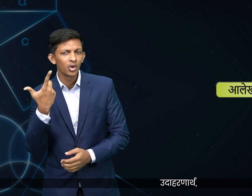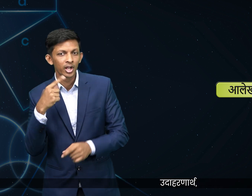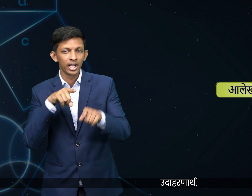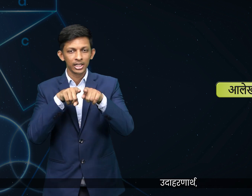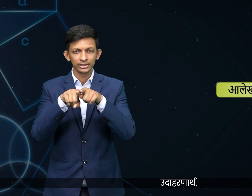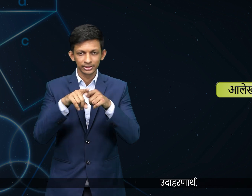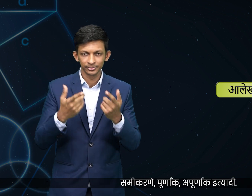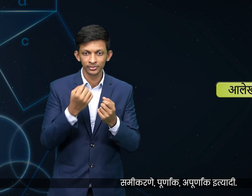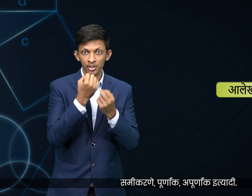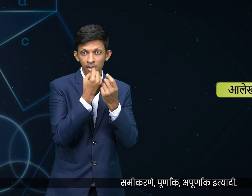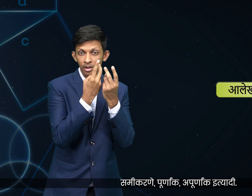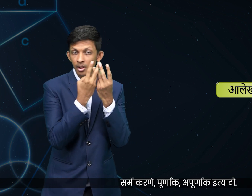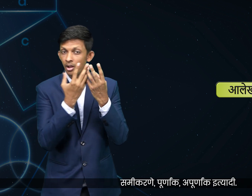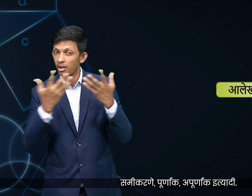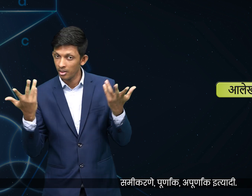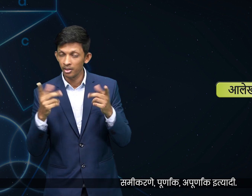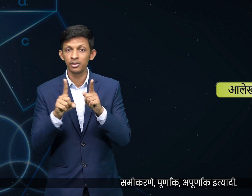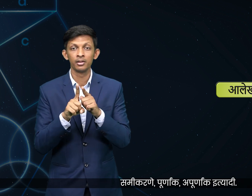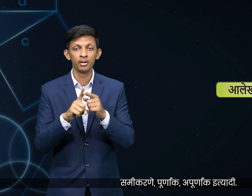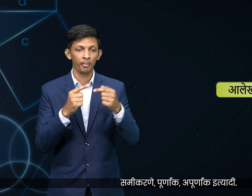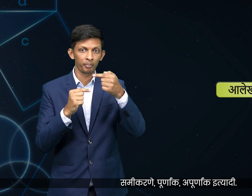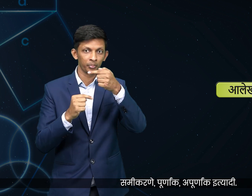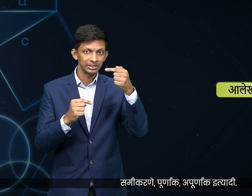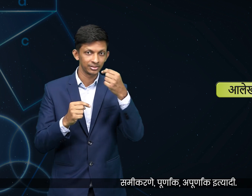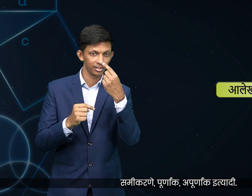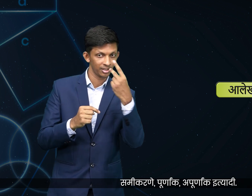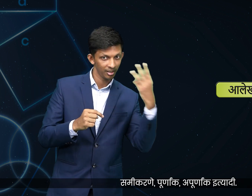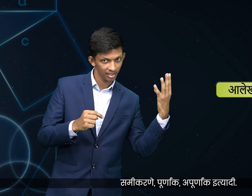उदाहरणार्थ समीकरणे, पूर्णांक, अपूर्णांक इत्यादी.